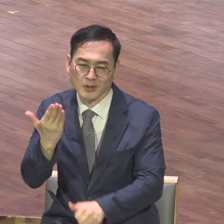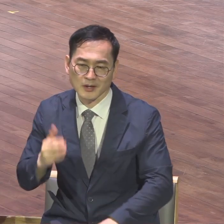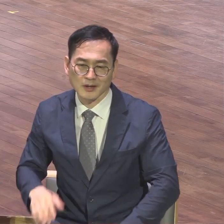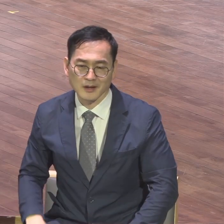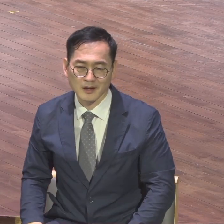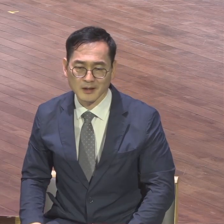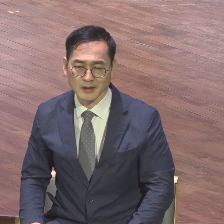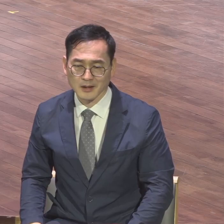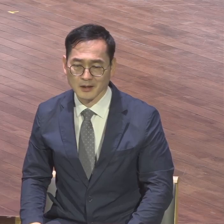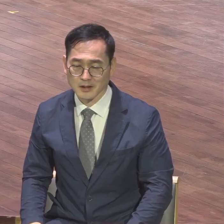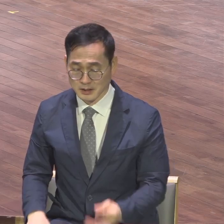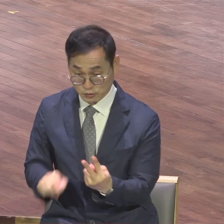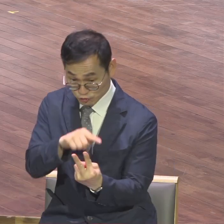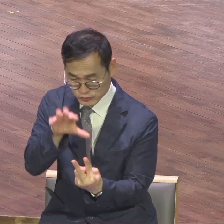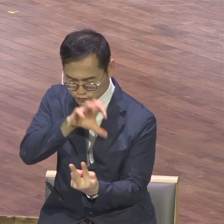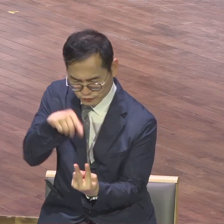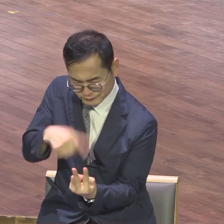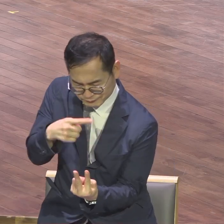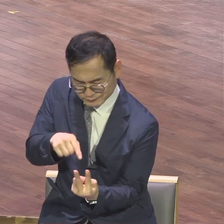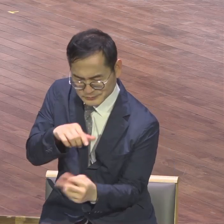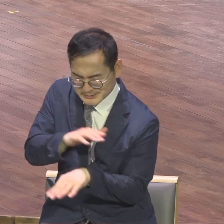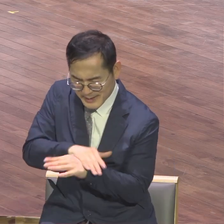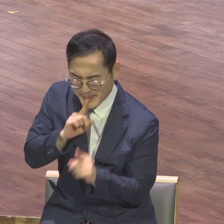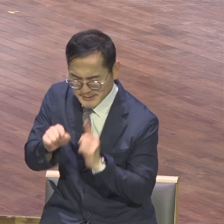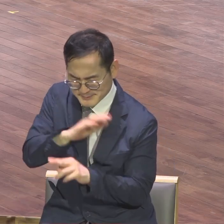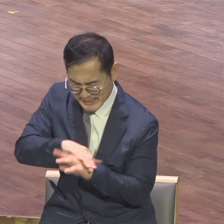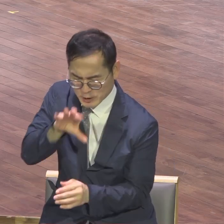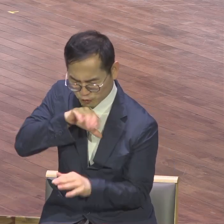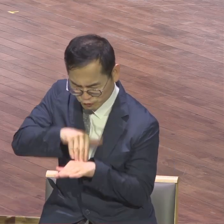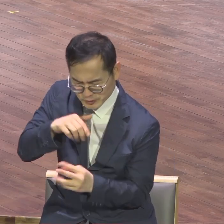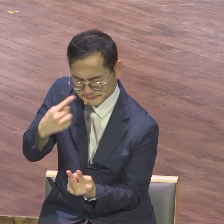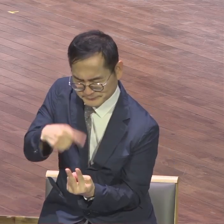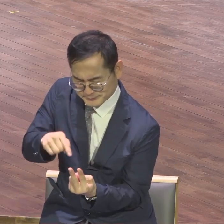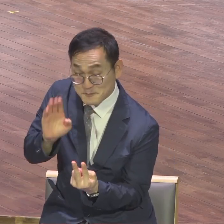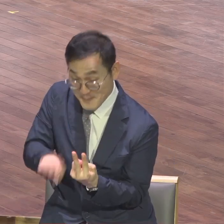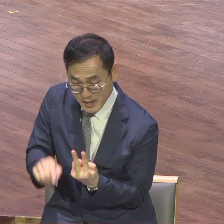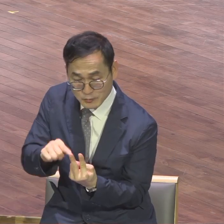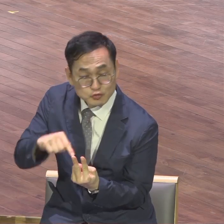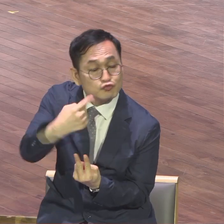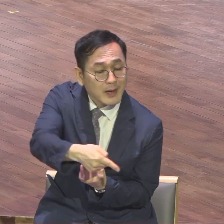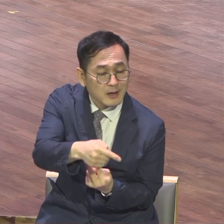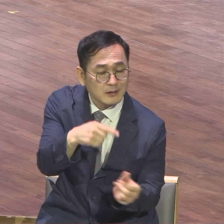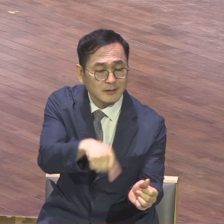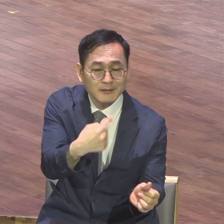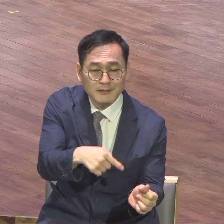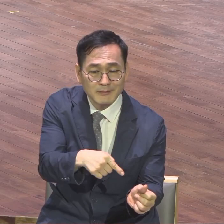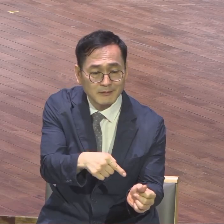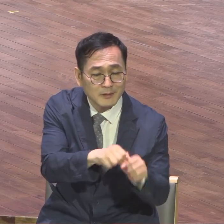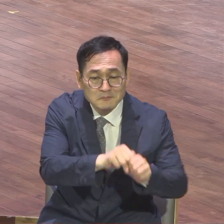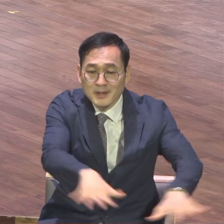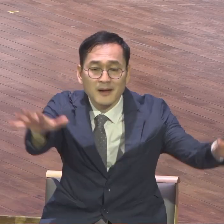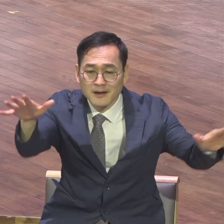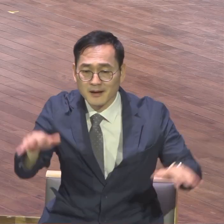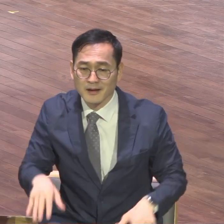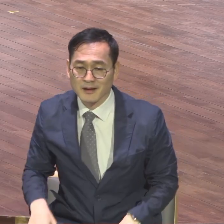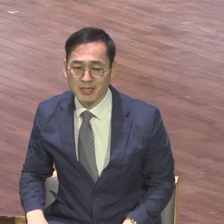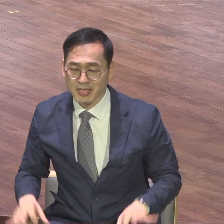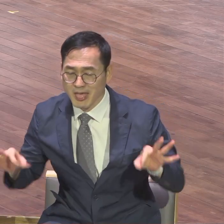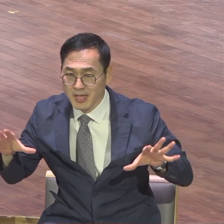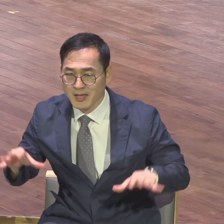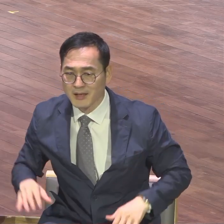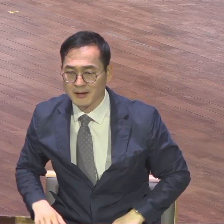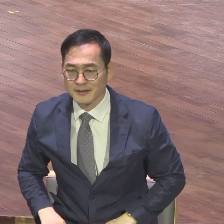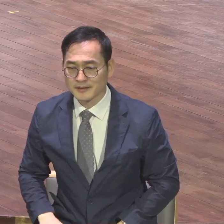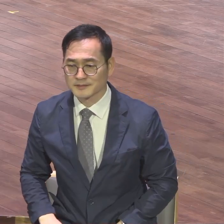굉장히 중요하죠. 훈련된 제자. 얼마나 훈련받았냐. 옛날에는요, 우리 합숙, 팀 합숙